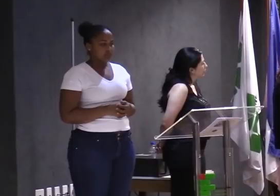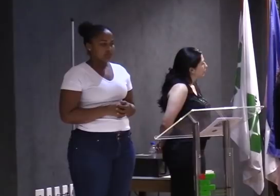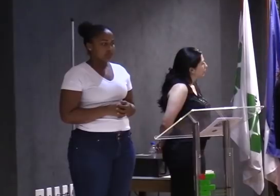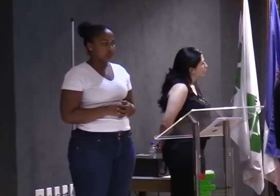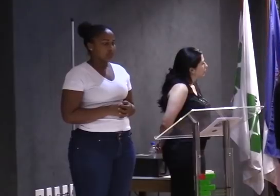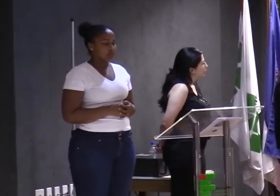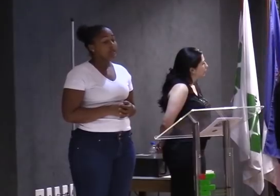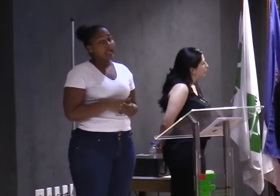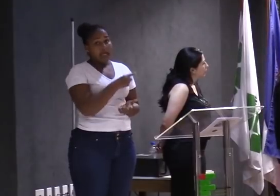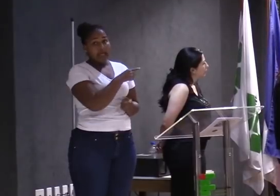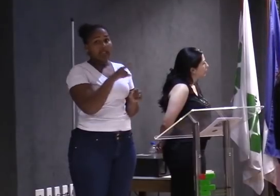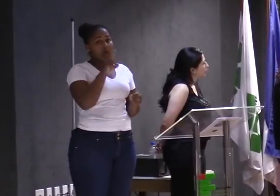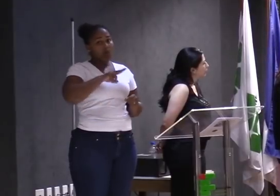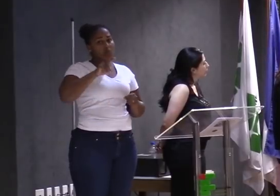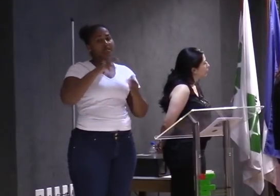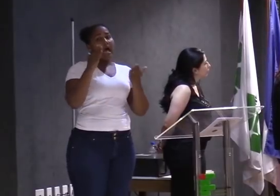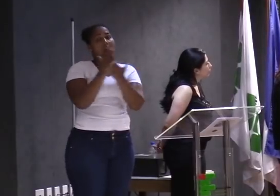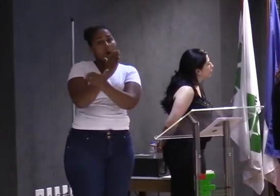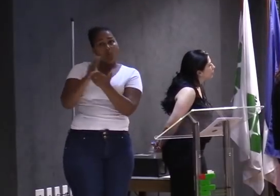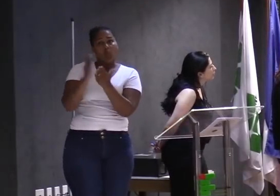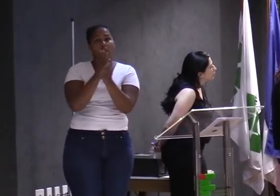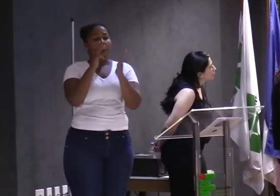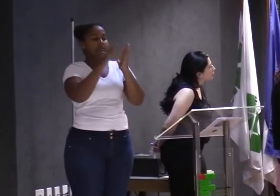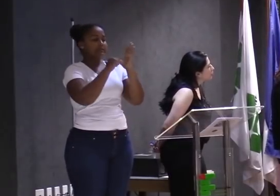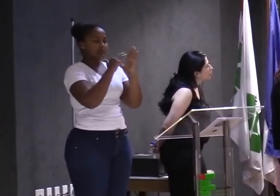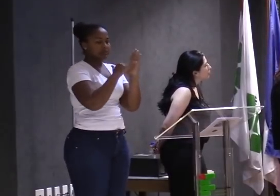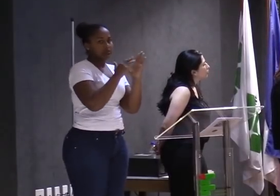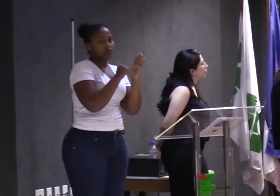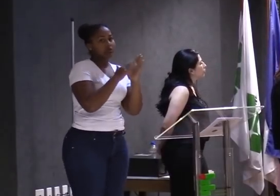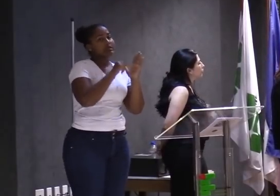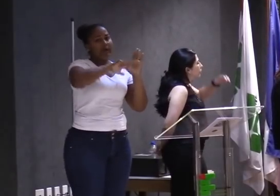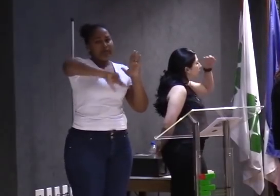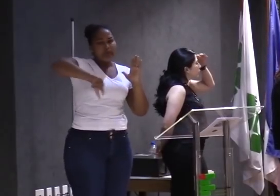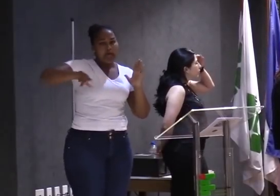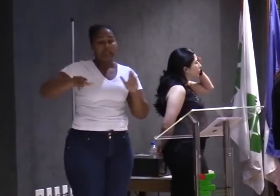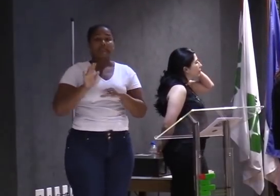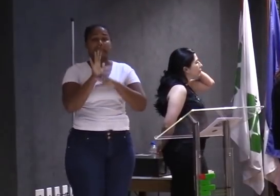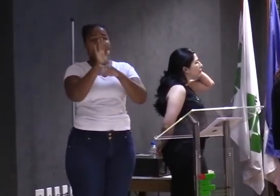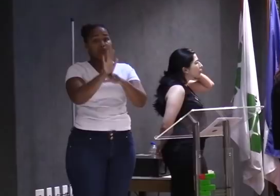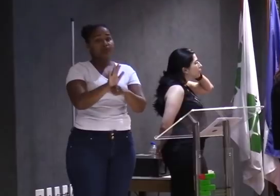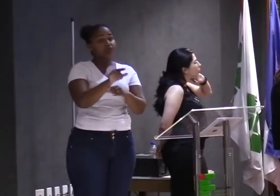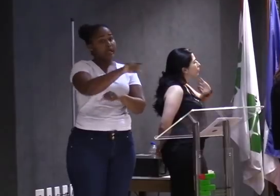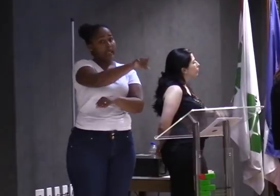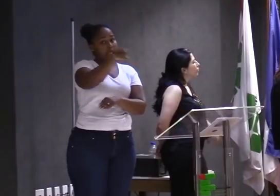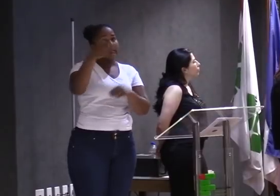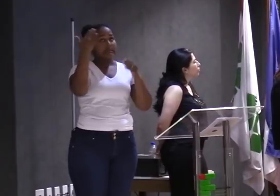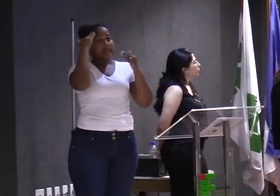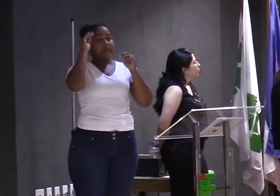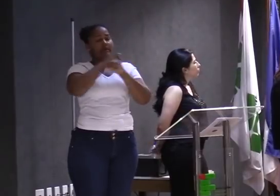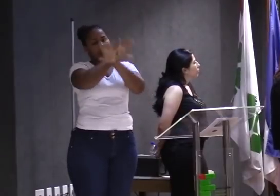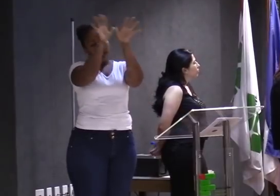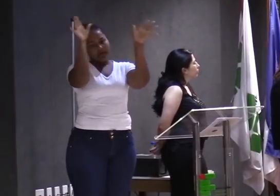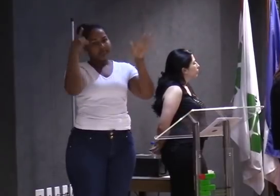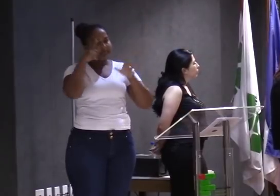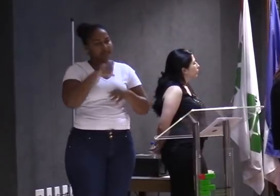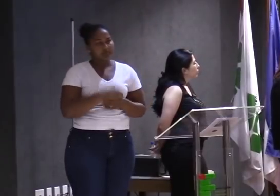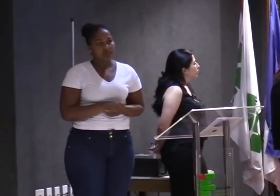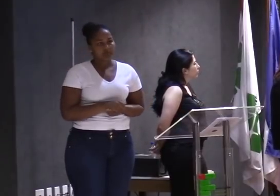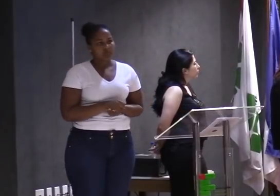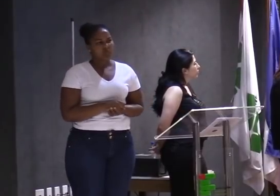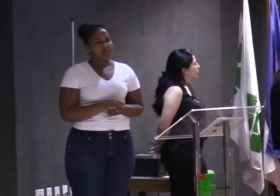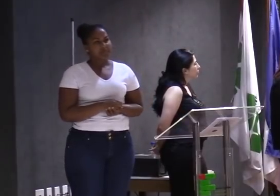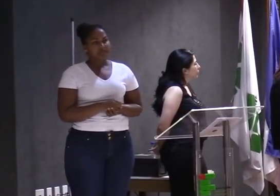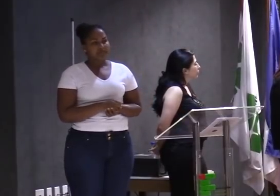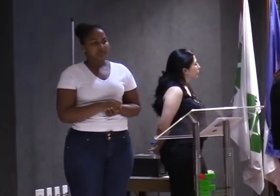algumas metodologias, como ela mostrou aí, eu uso o Kahoot, eu uso o Quiz, né? A gente faz algumas aulas práticas